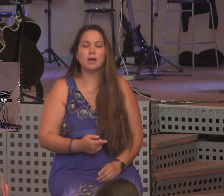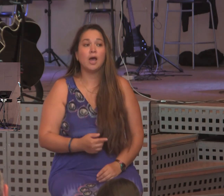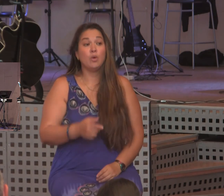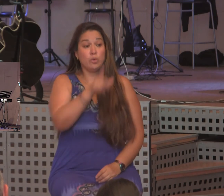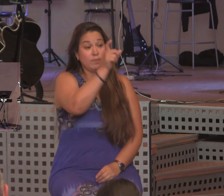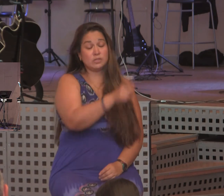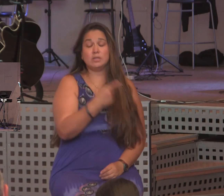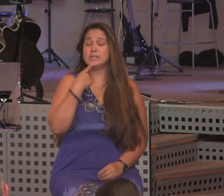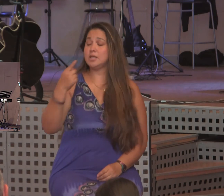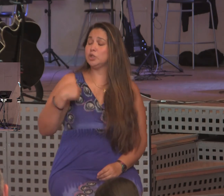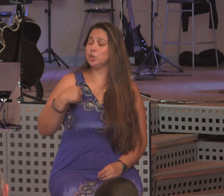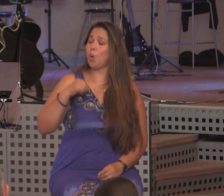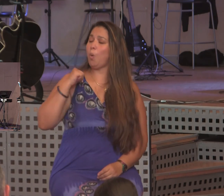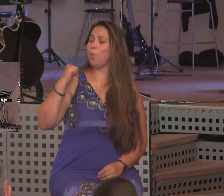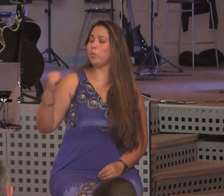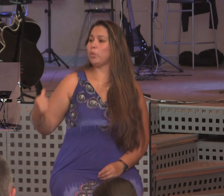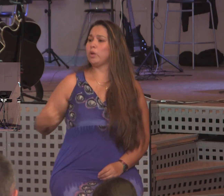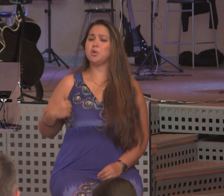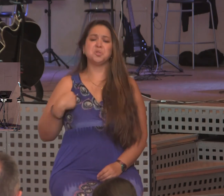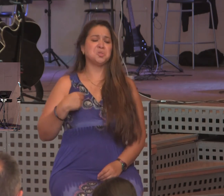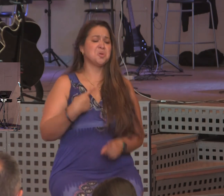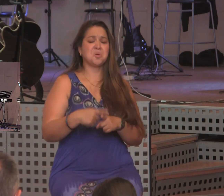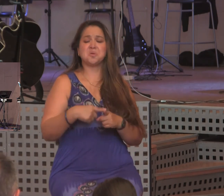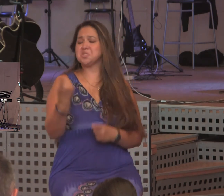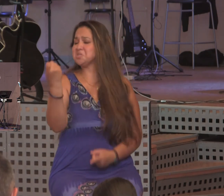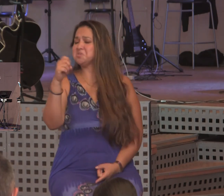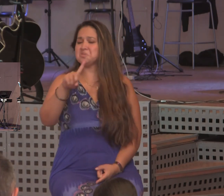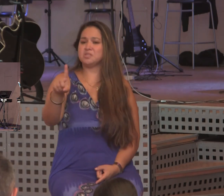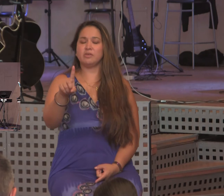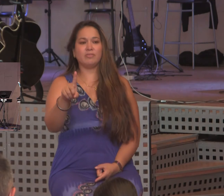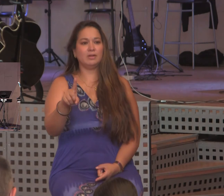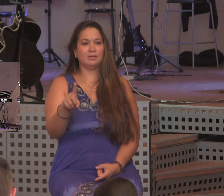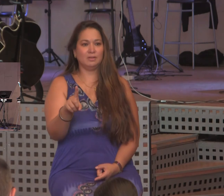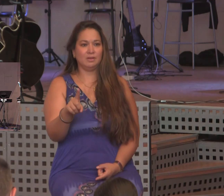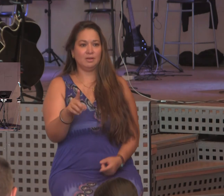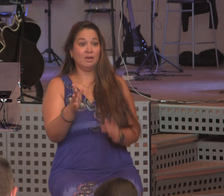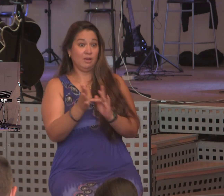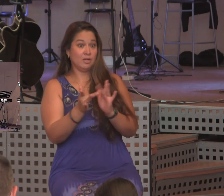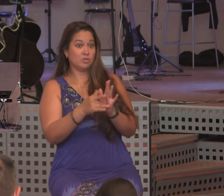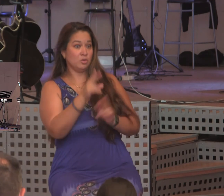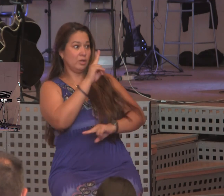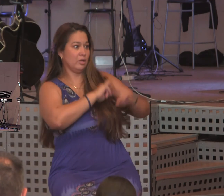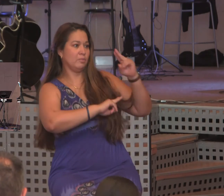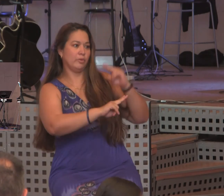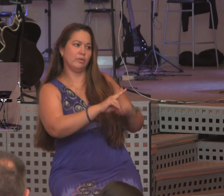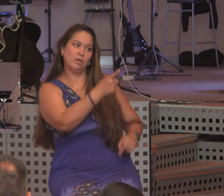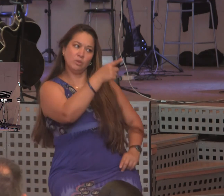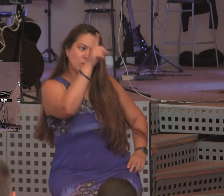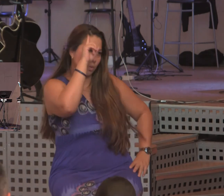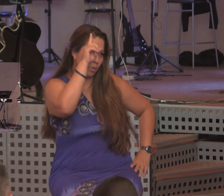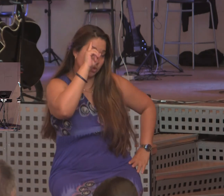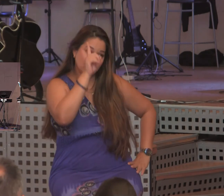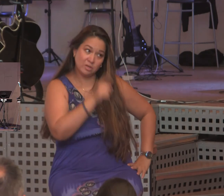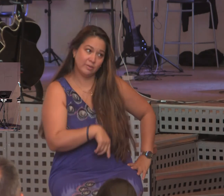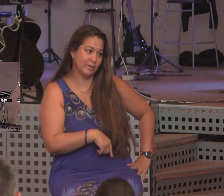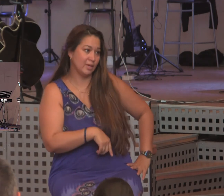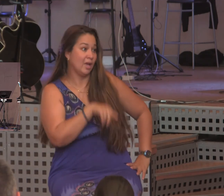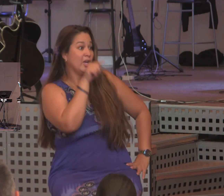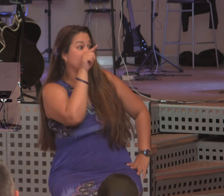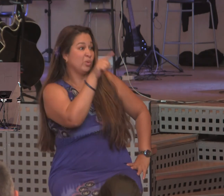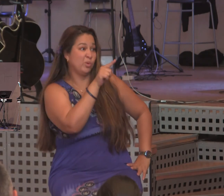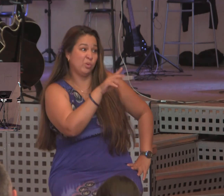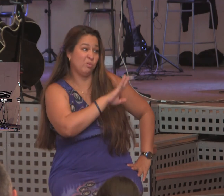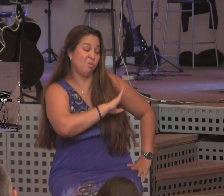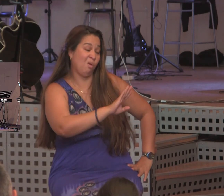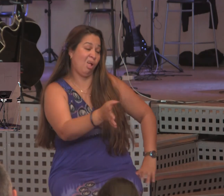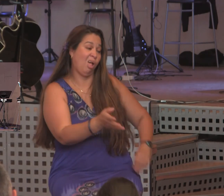A ver, tienes un ángulo muerto. No te estás dando cuenta, no sabes que eres un desventurado, un